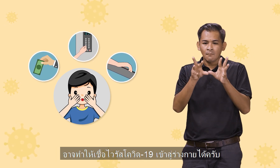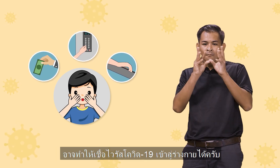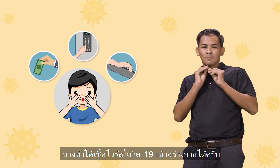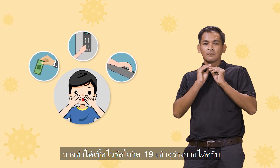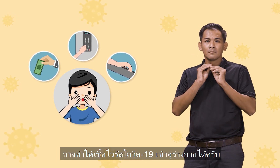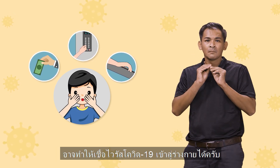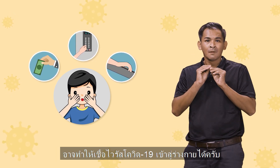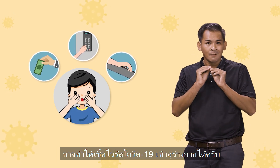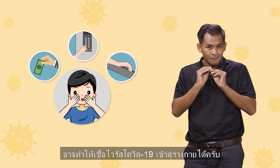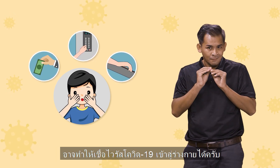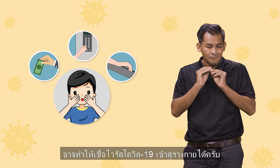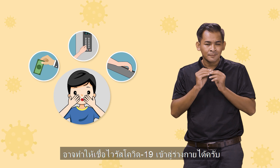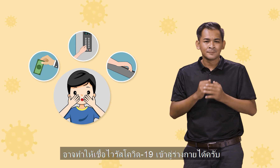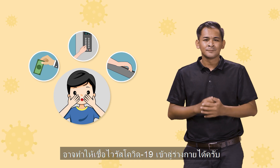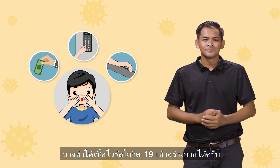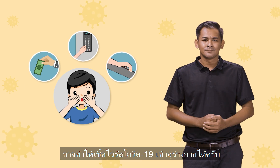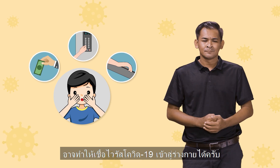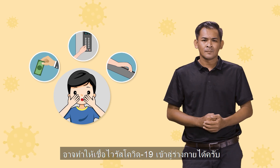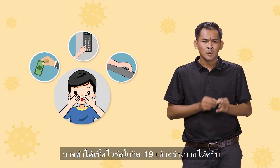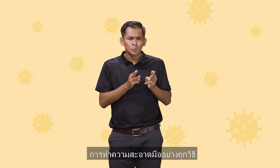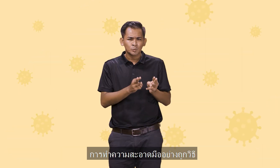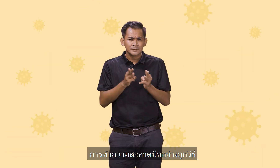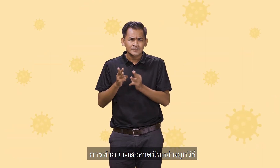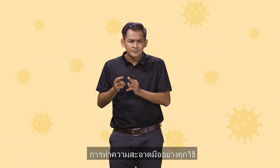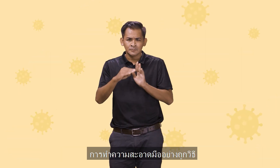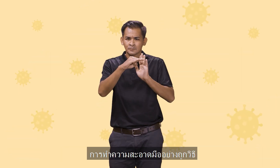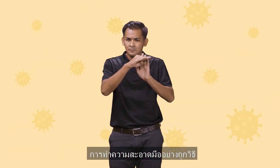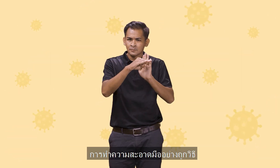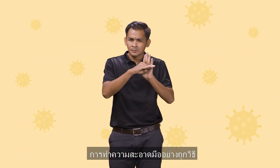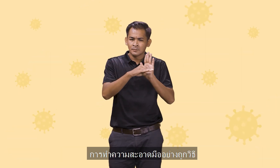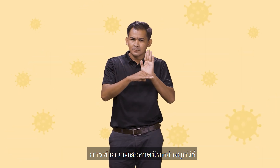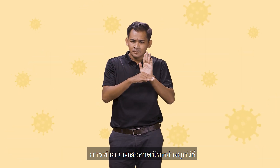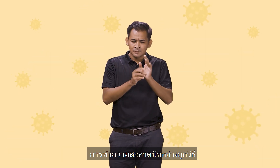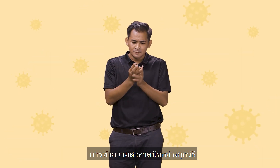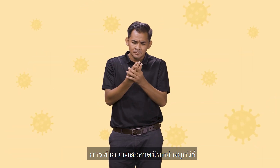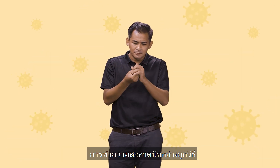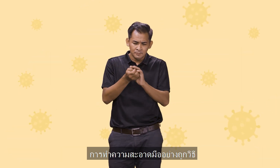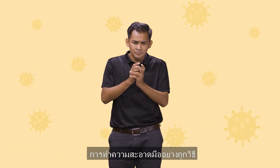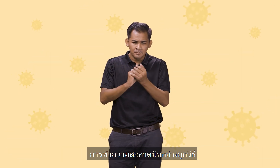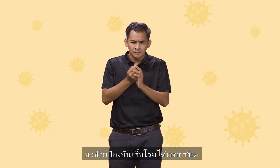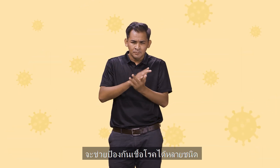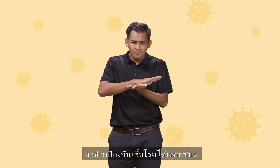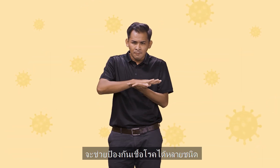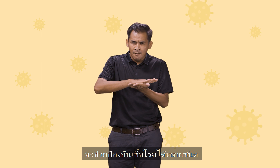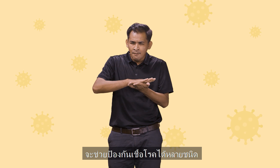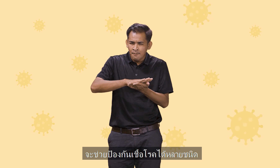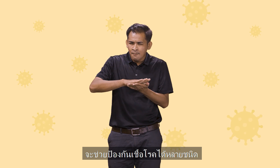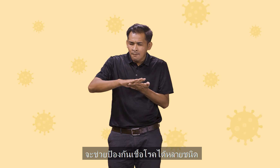ชื้อไวรัสโควิด-19 เข้าสู่ร่างกายได้ครับการทำความสะอาดมืออย่างถูกวิธีจะช่วยป้องกันเชื้อโรคได้หลายชนิ